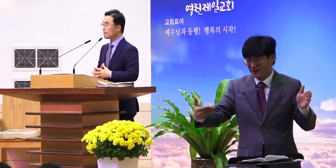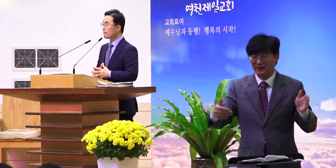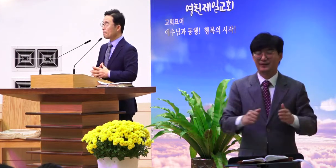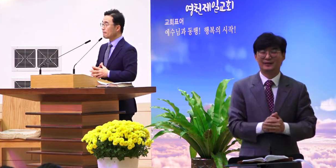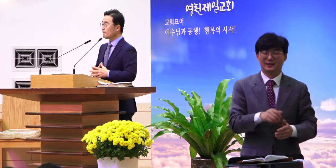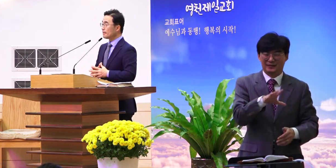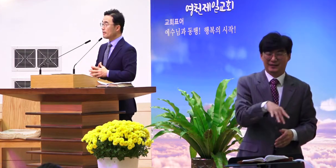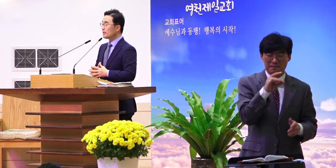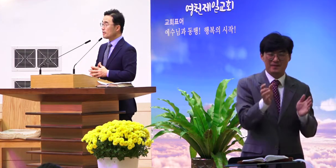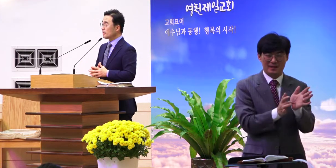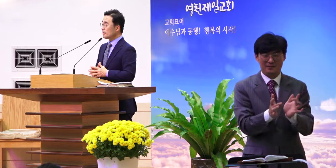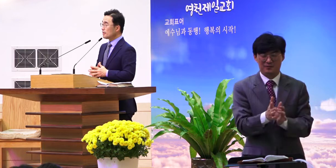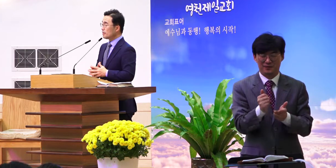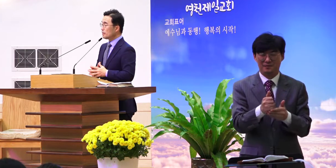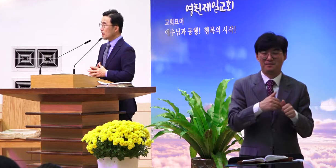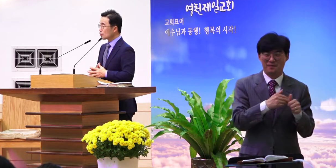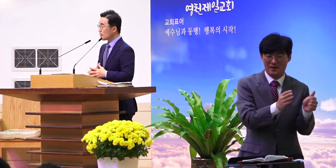때나